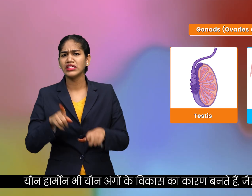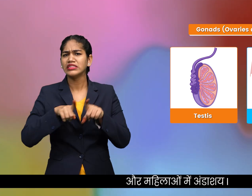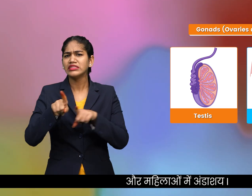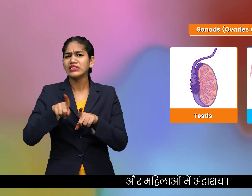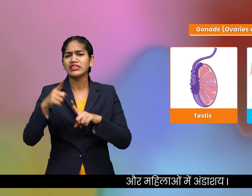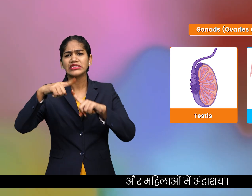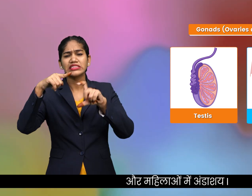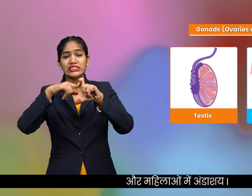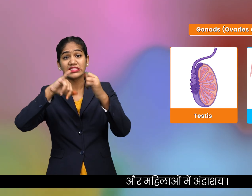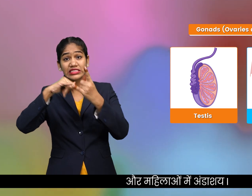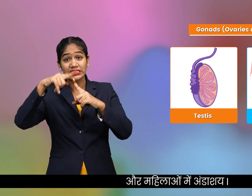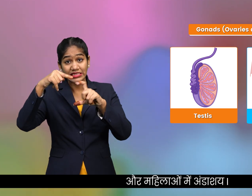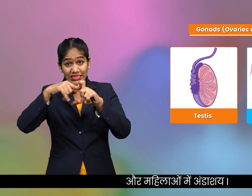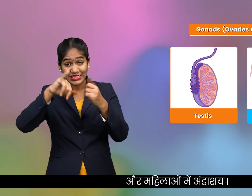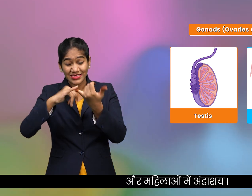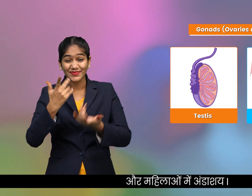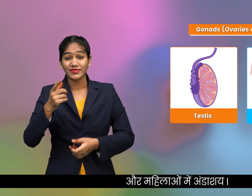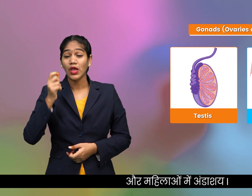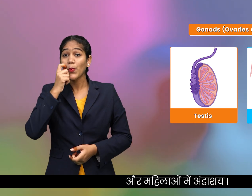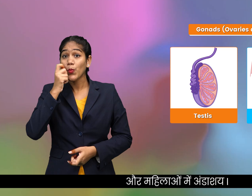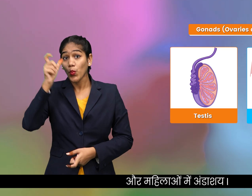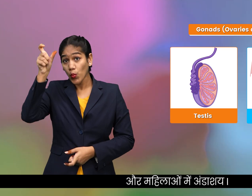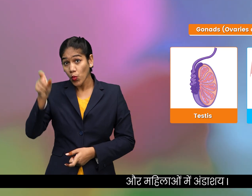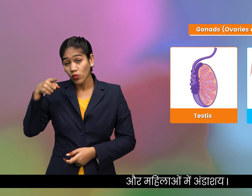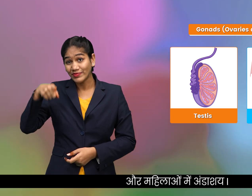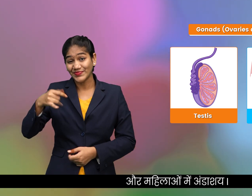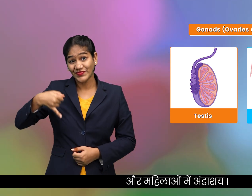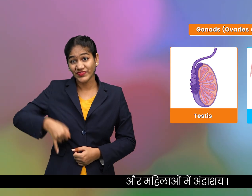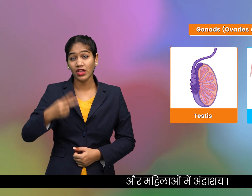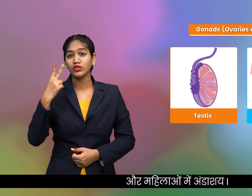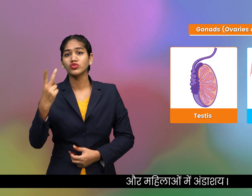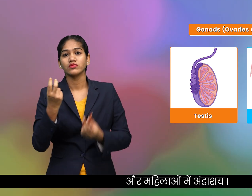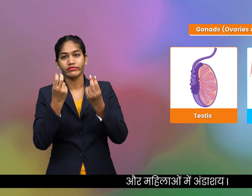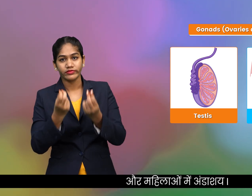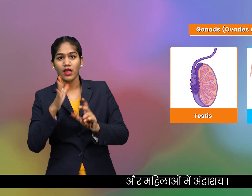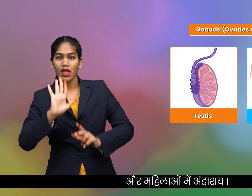वृषण और महिलाओं में अंडाशय।